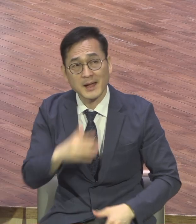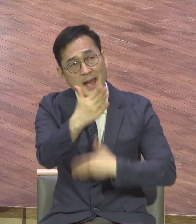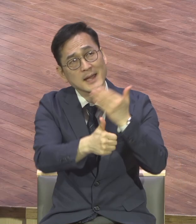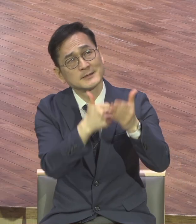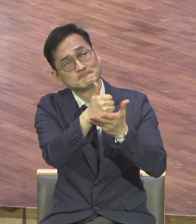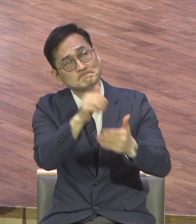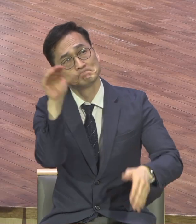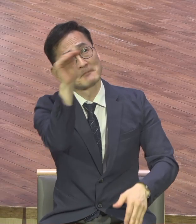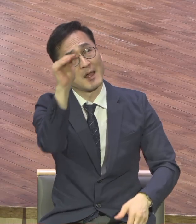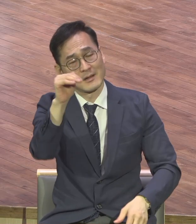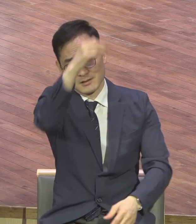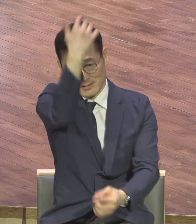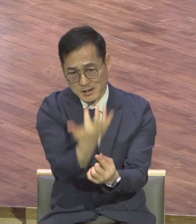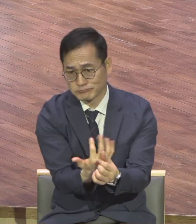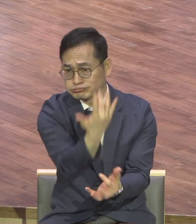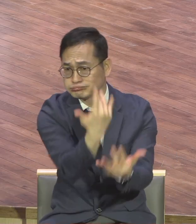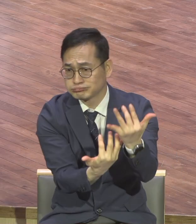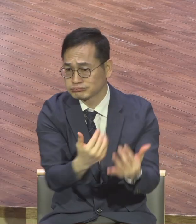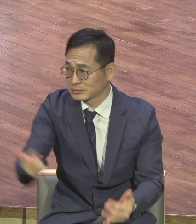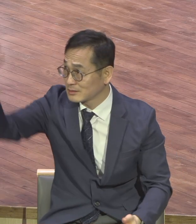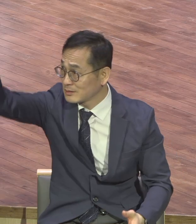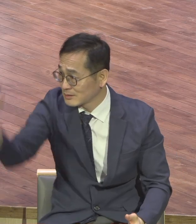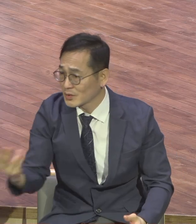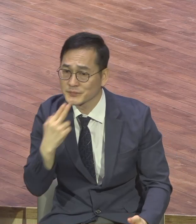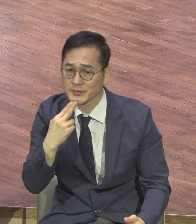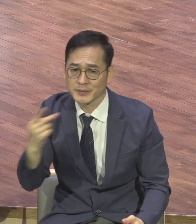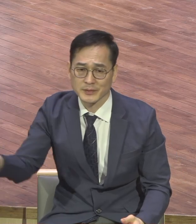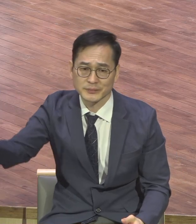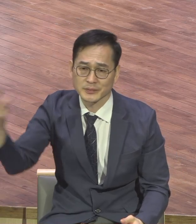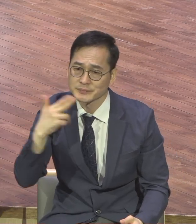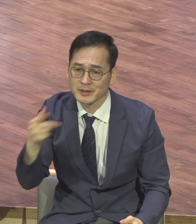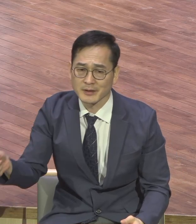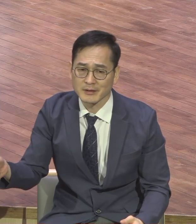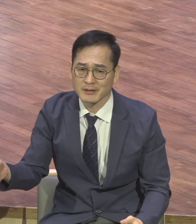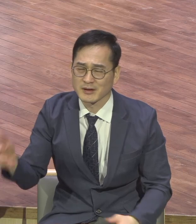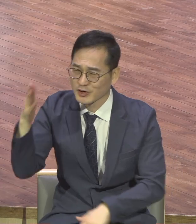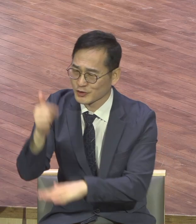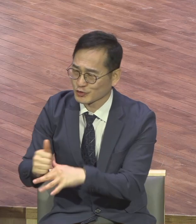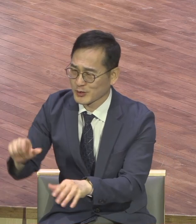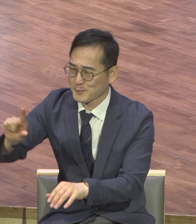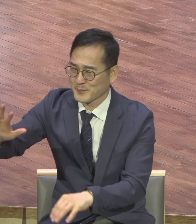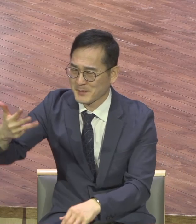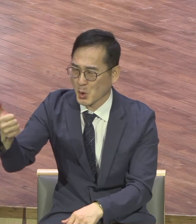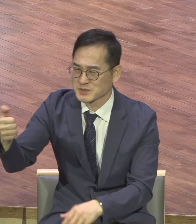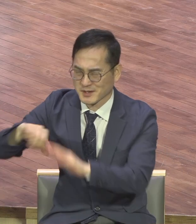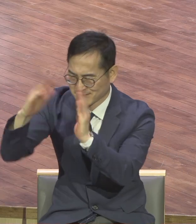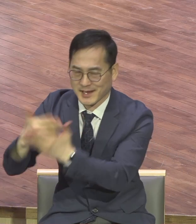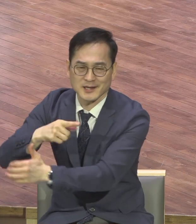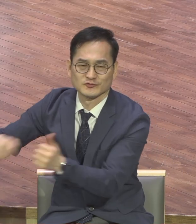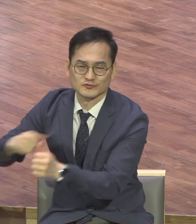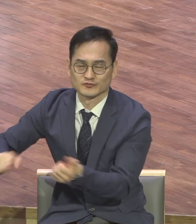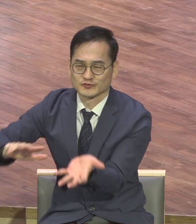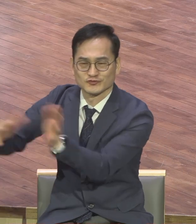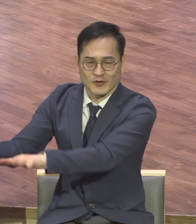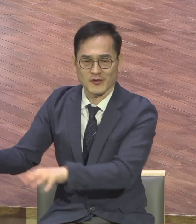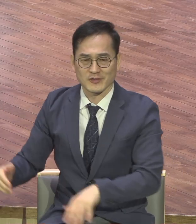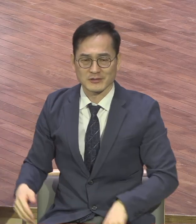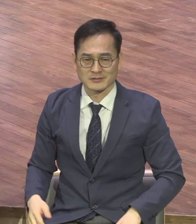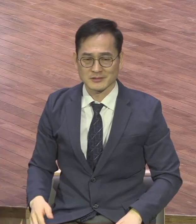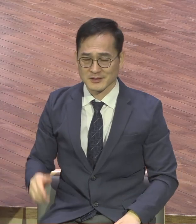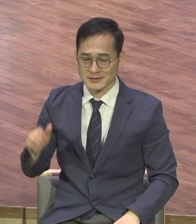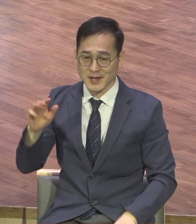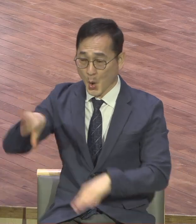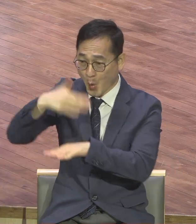죽여버렸어요. 이러니까 왕비 이세벨이 엘리야를 죽여야 된다. 저 엘리야